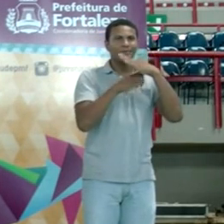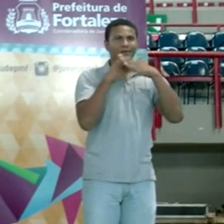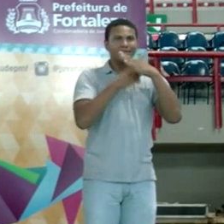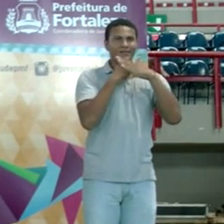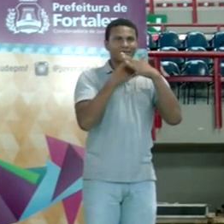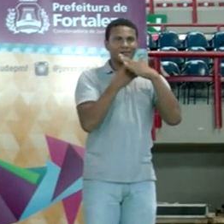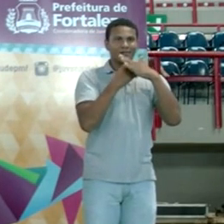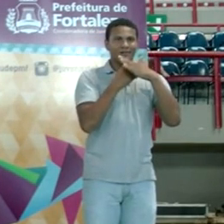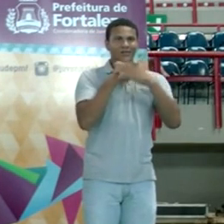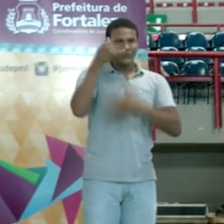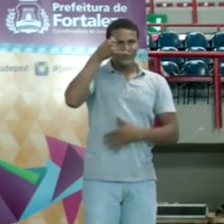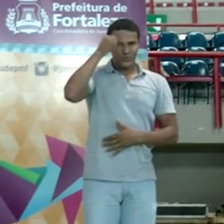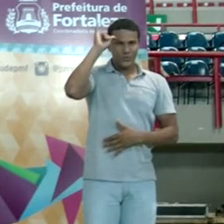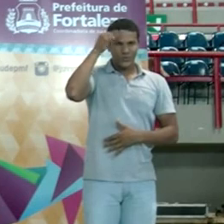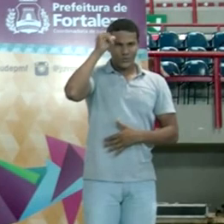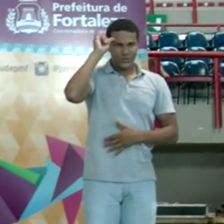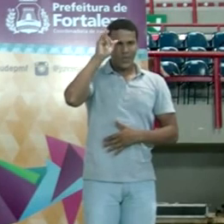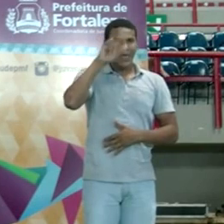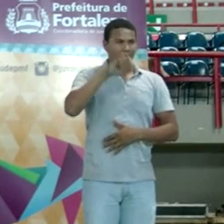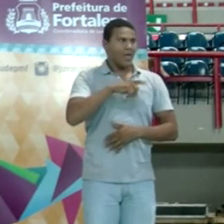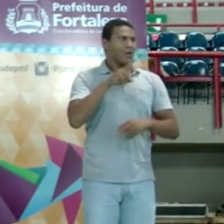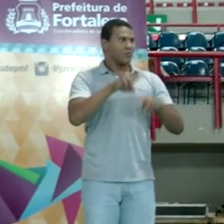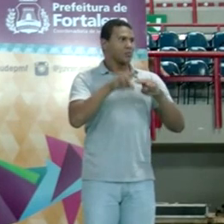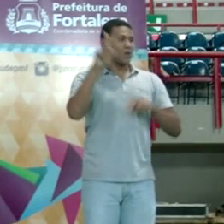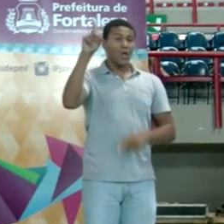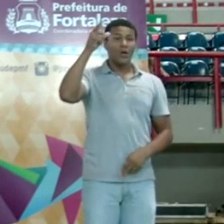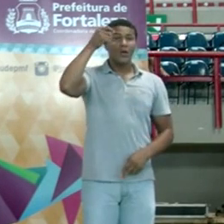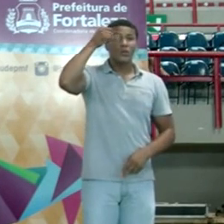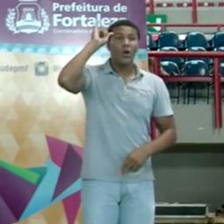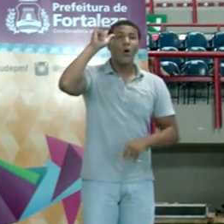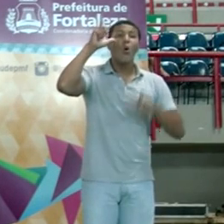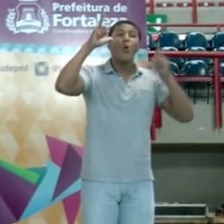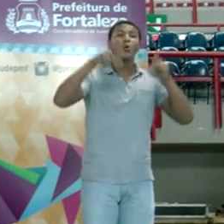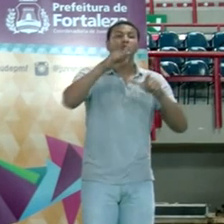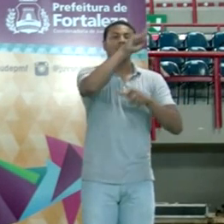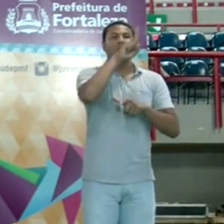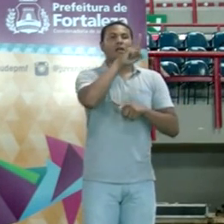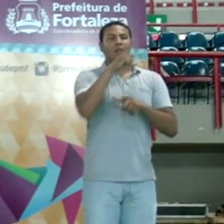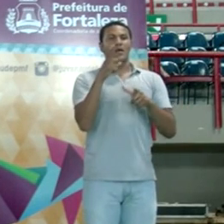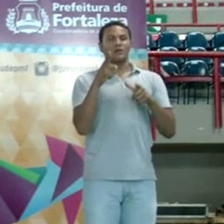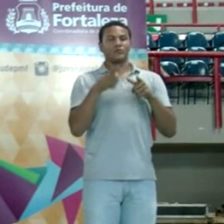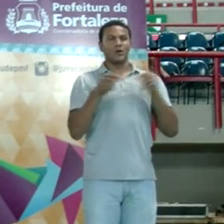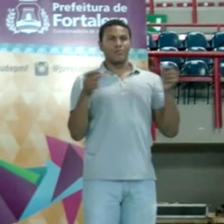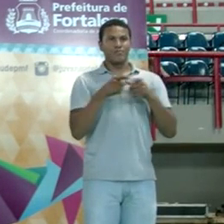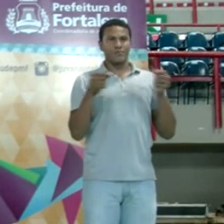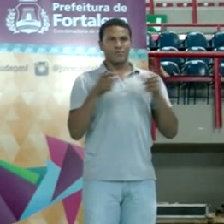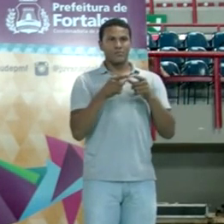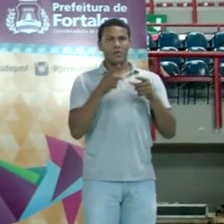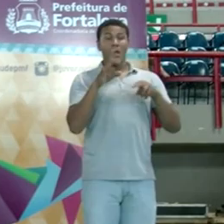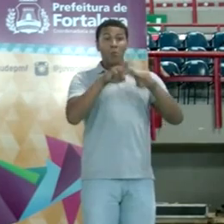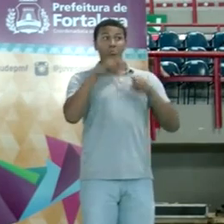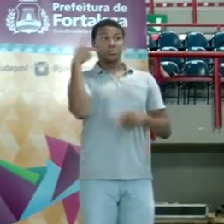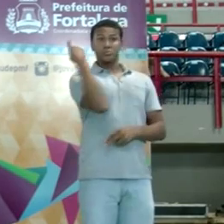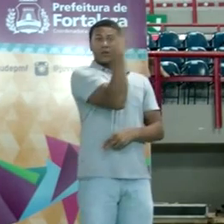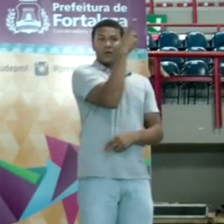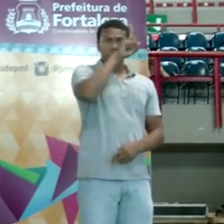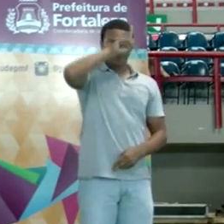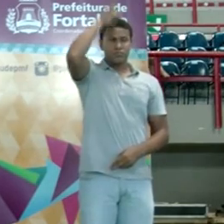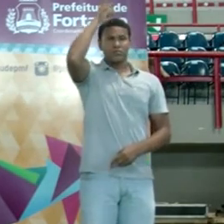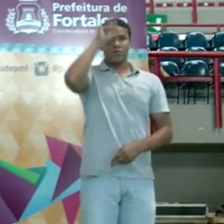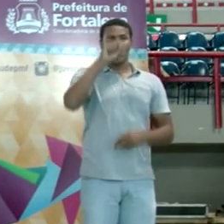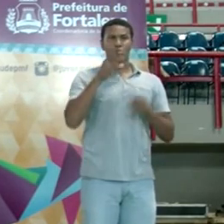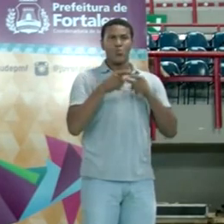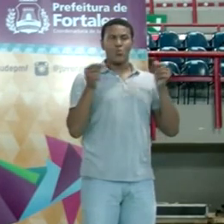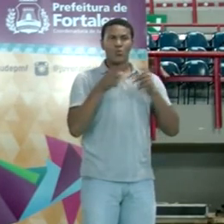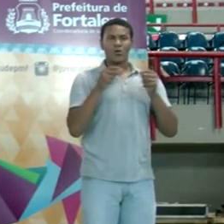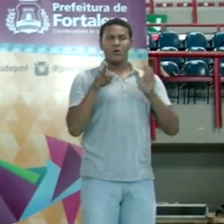empresas terceirizadas. O toyotismo foi criado lá no Japão. Então a ideia desse pessoal no Japão era jogar os